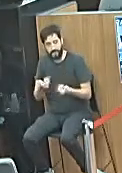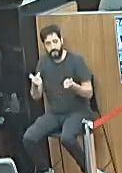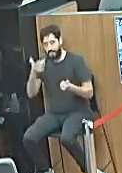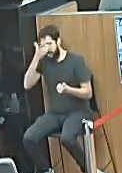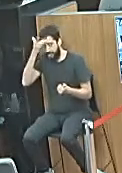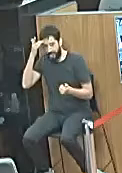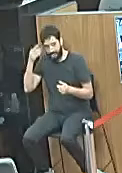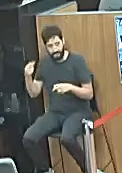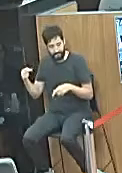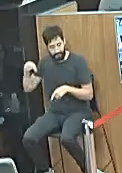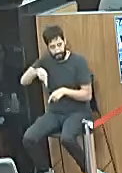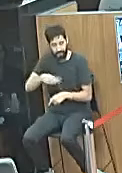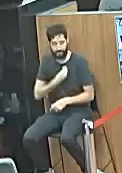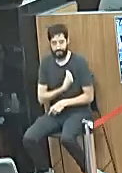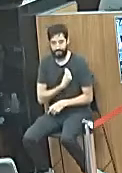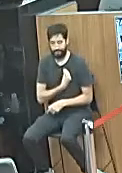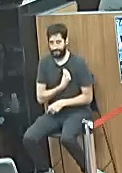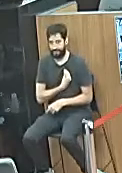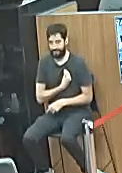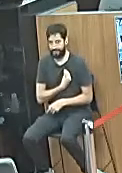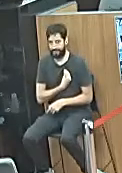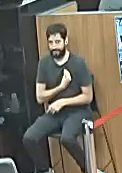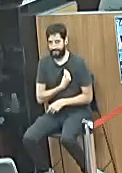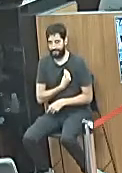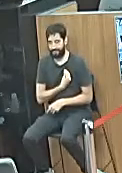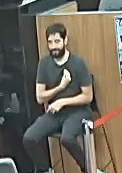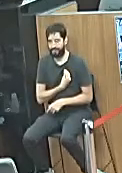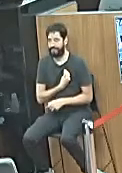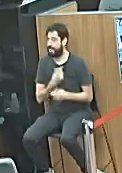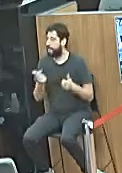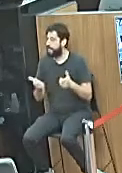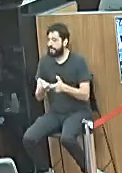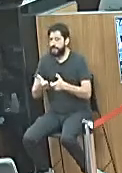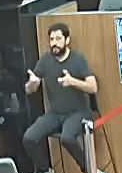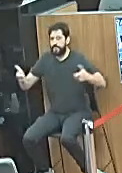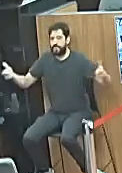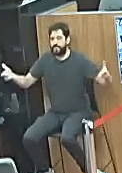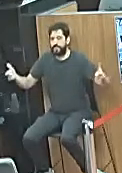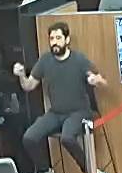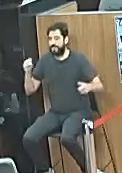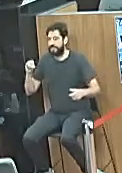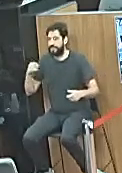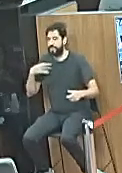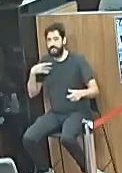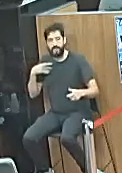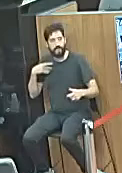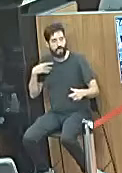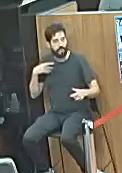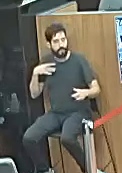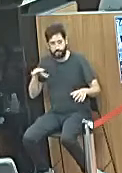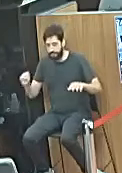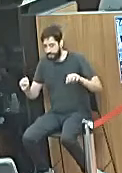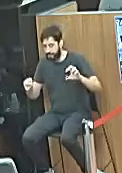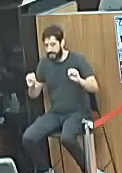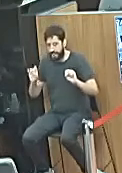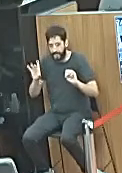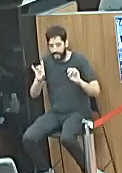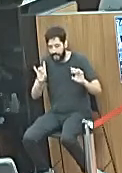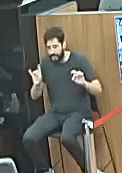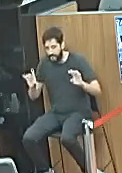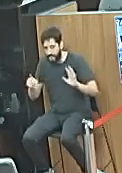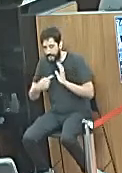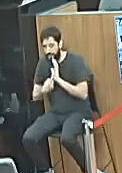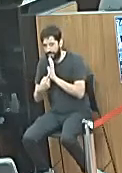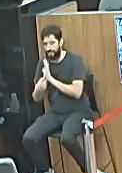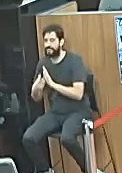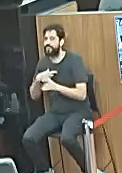pessoas que estiveram presentes é tão abrangente se a gente fosse pegar tudo que foi apresentado aqui hoje a gente